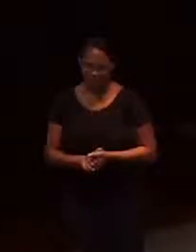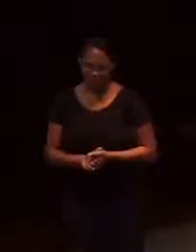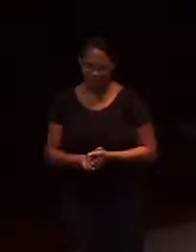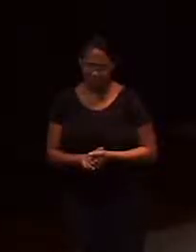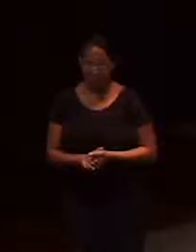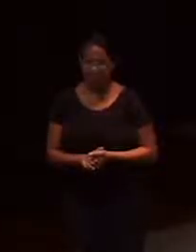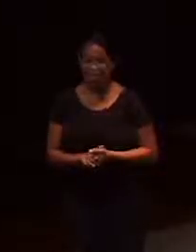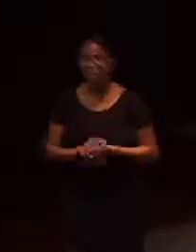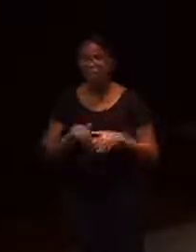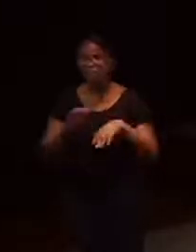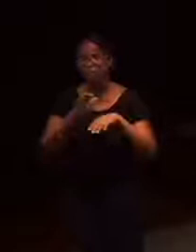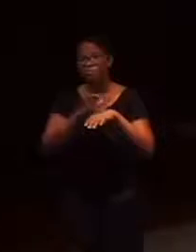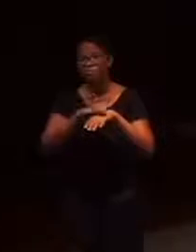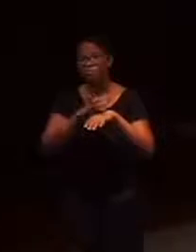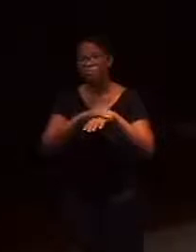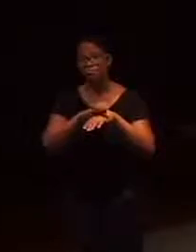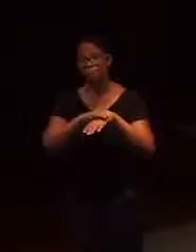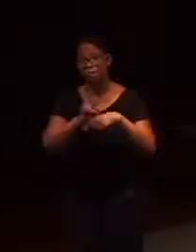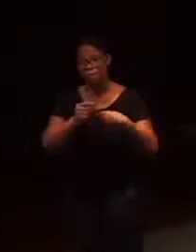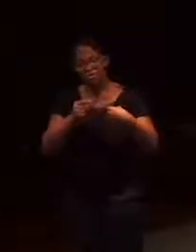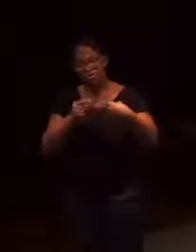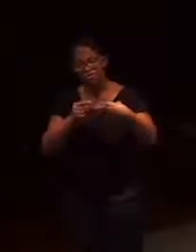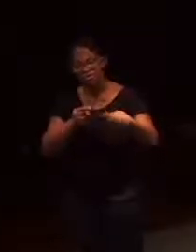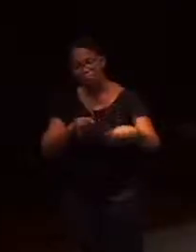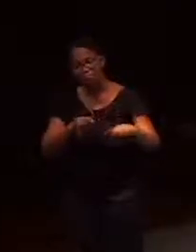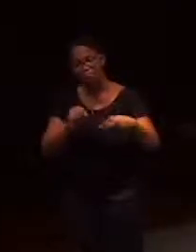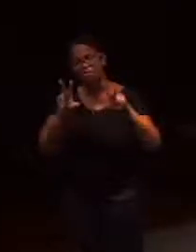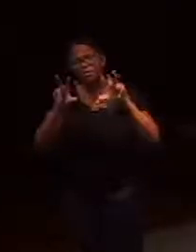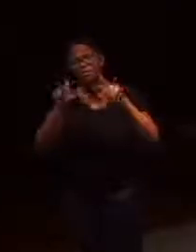nós estamos enfrentando uma questão que é